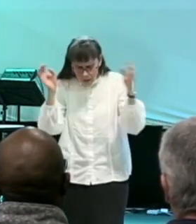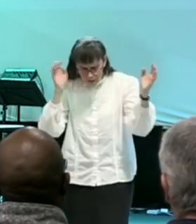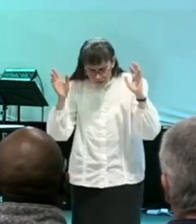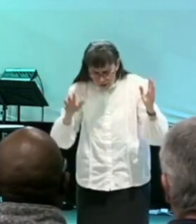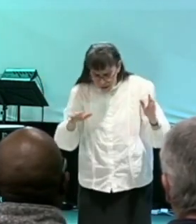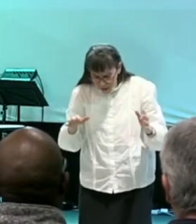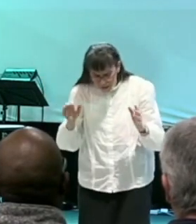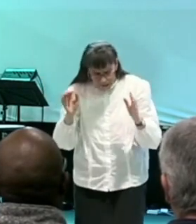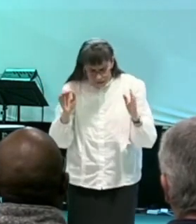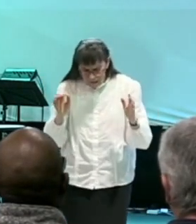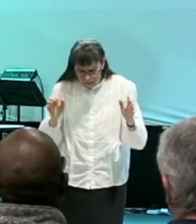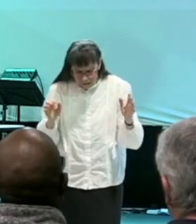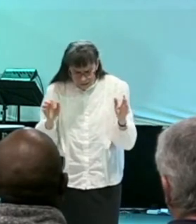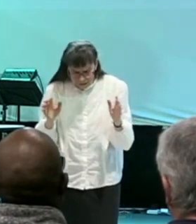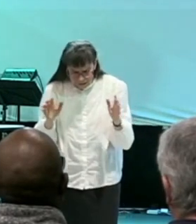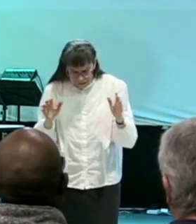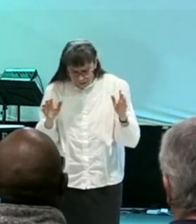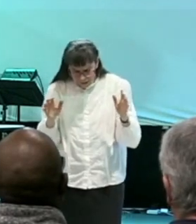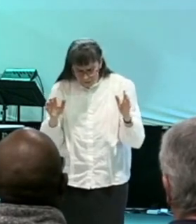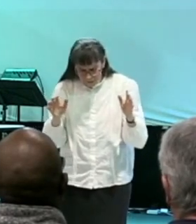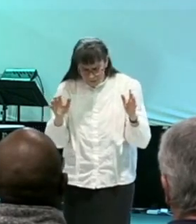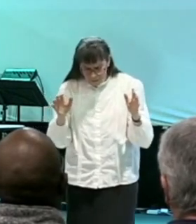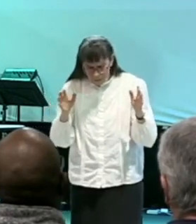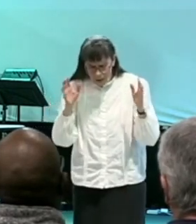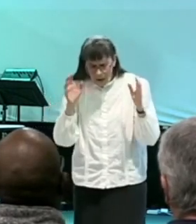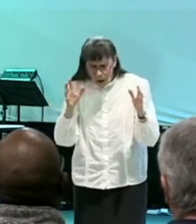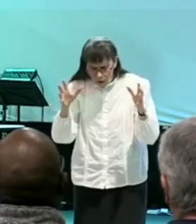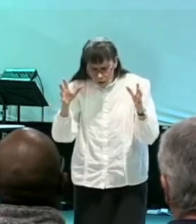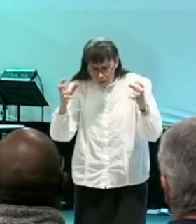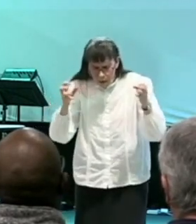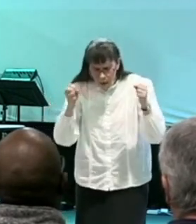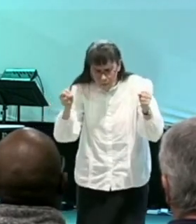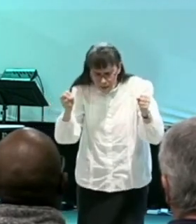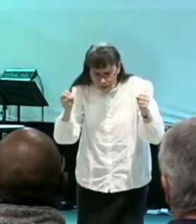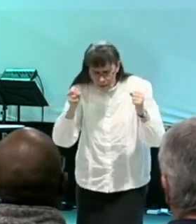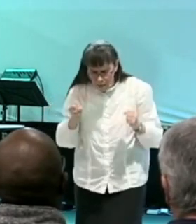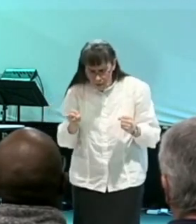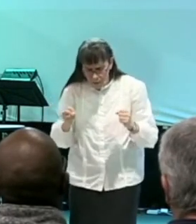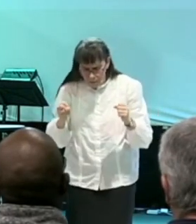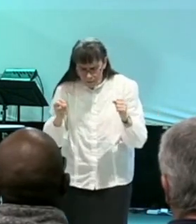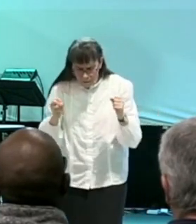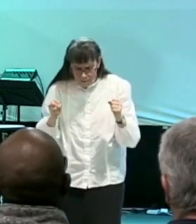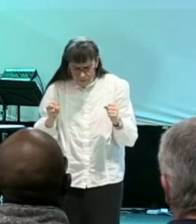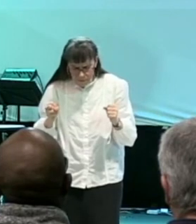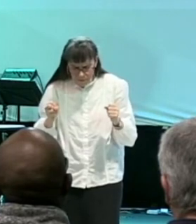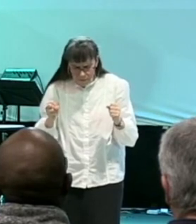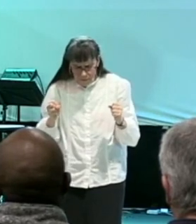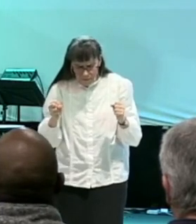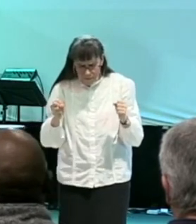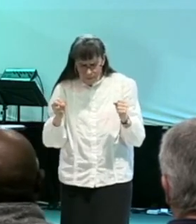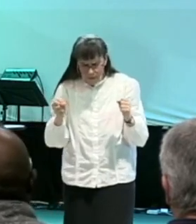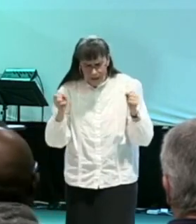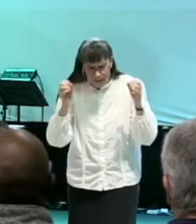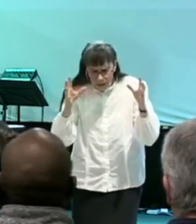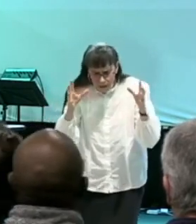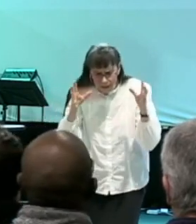just going astray. Mais laisse Dieu te rencontrer dans cette situation. Allow God to come and meet with you. Laisse Dieu te donner la